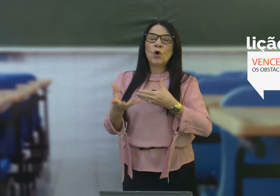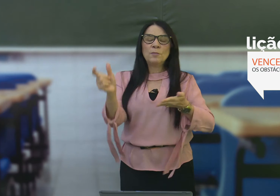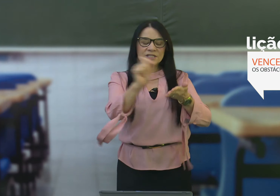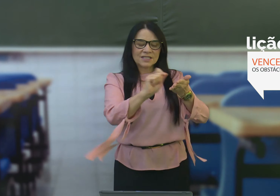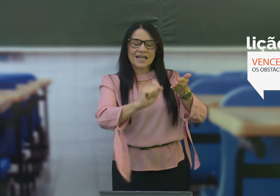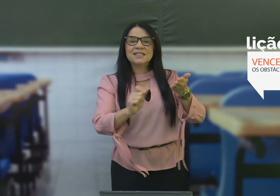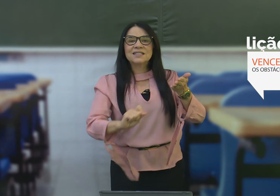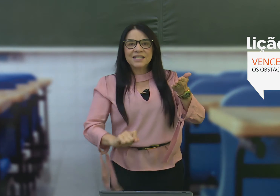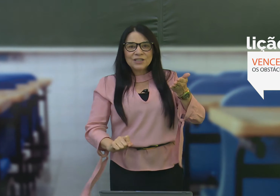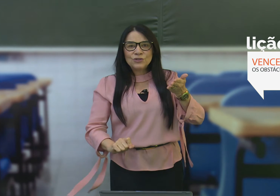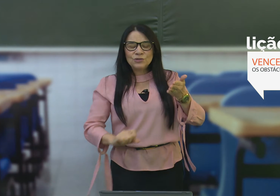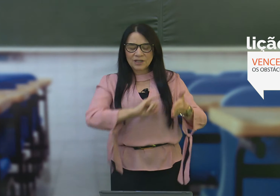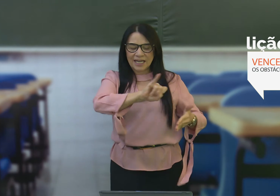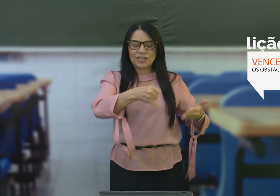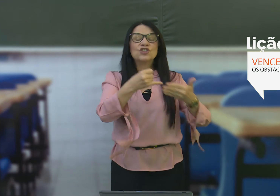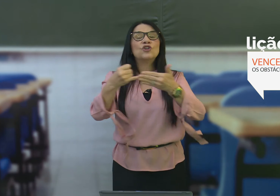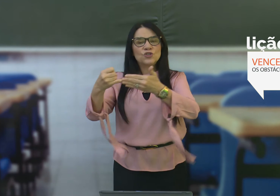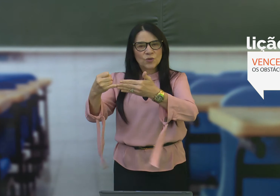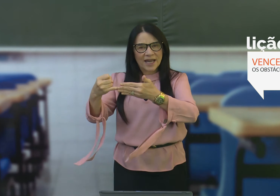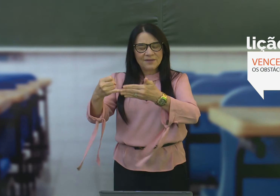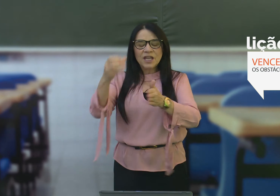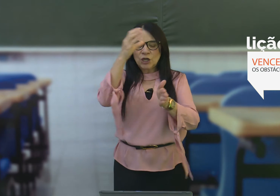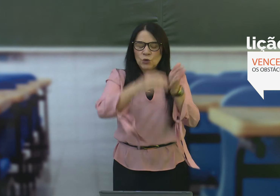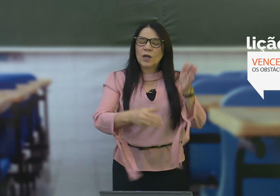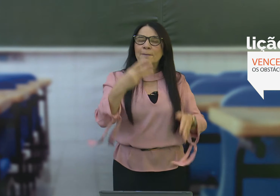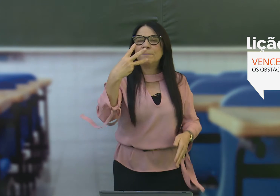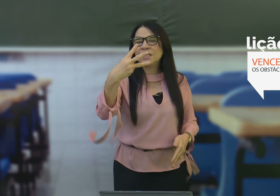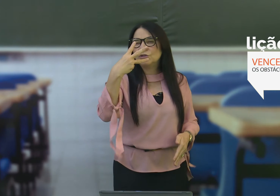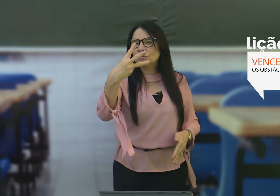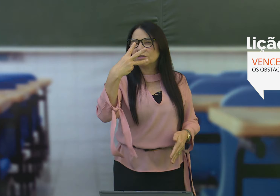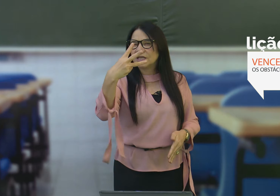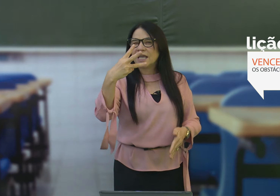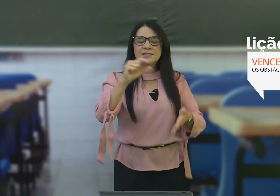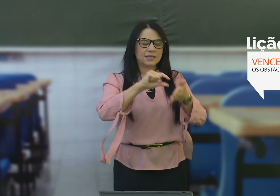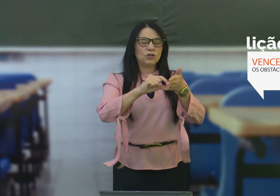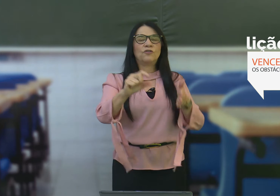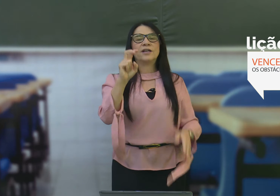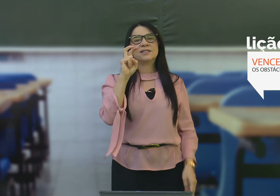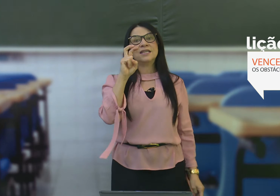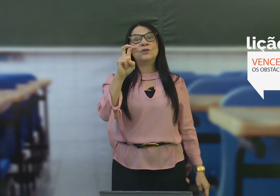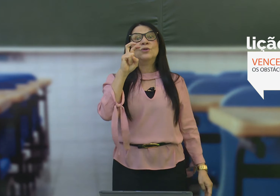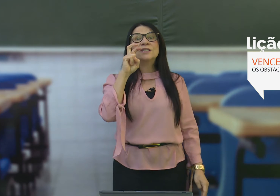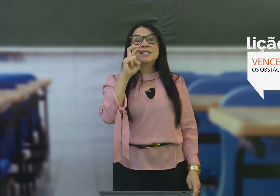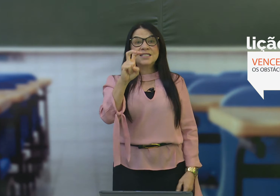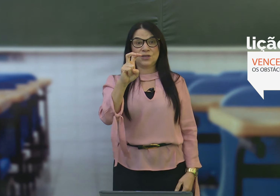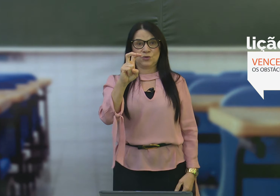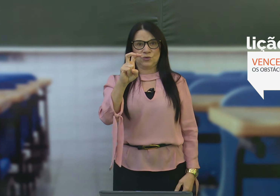Como está escrito em Josué, no capítulo 3 e no versículo 5.